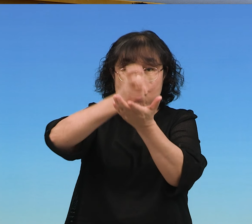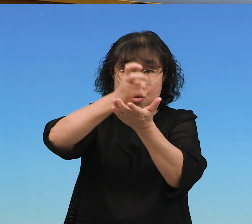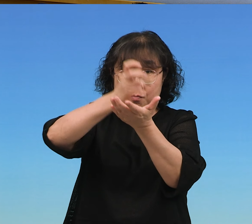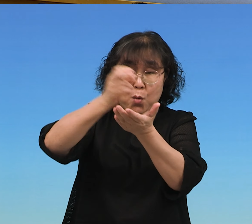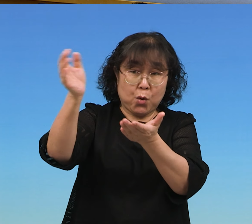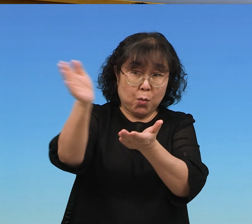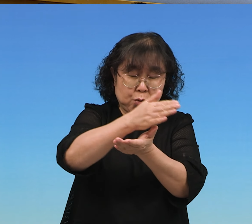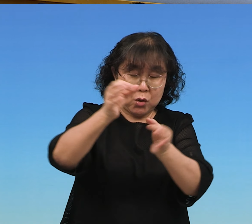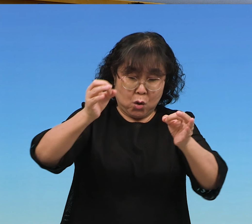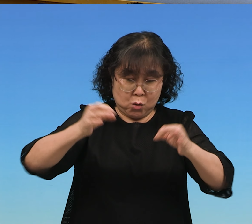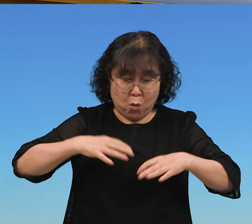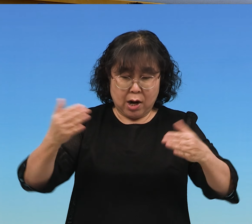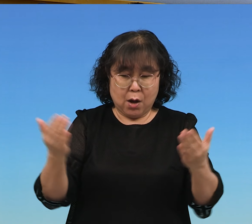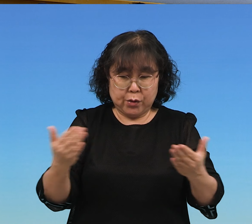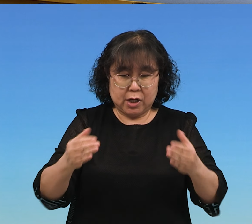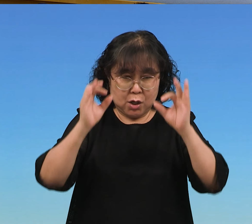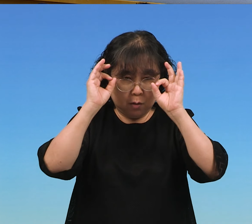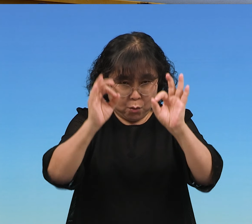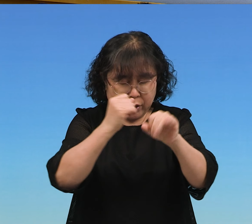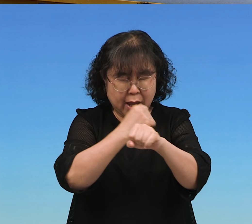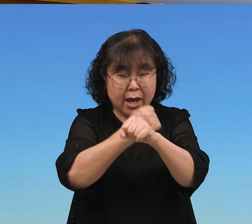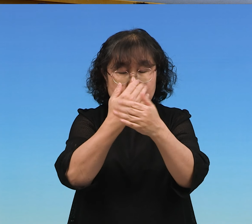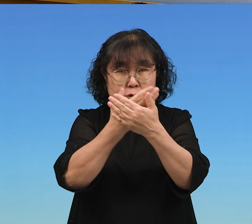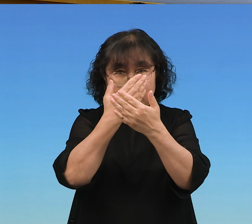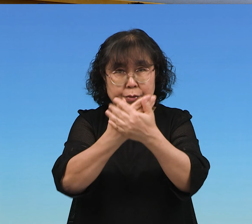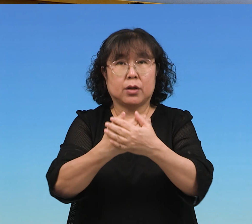주의 율법에서 놀라운 것을 보게 하소서.